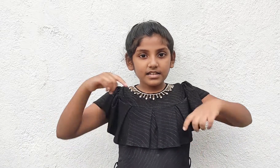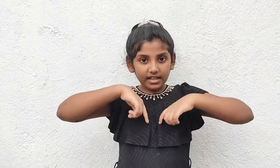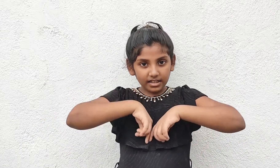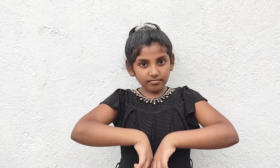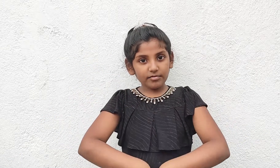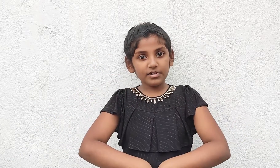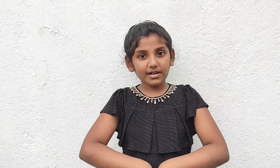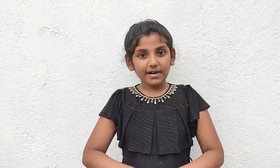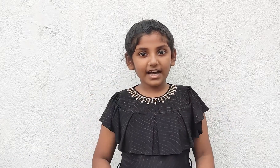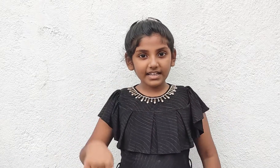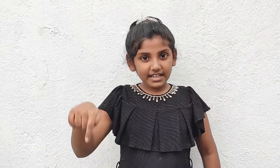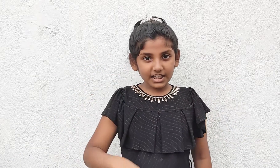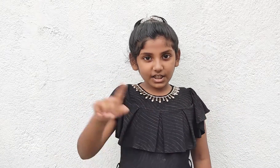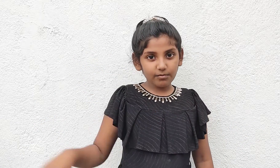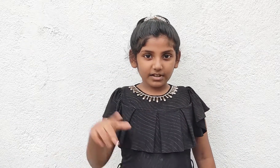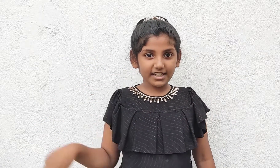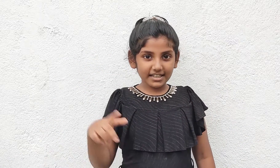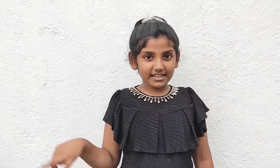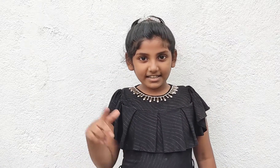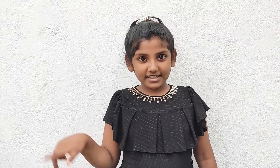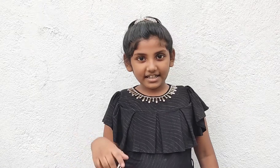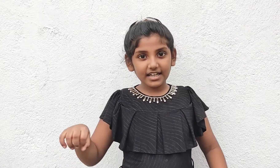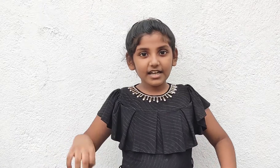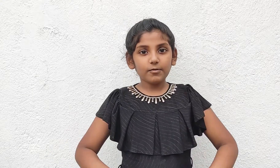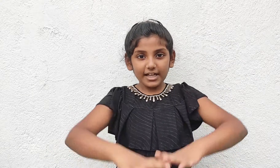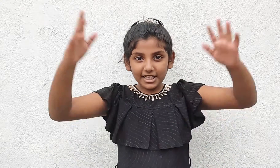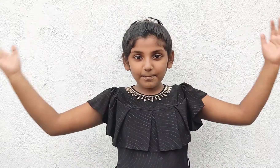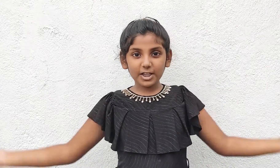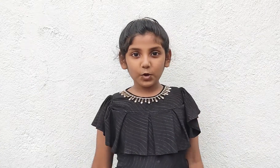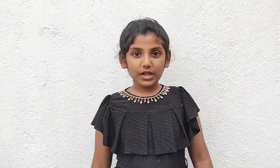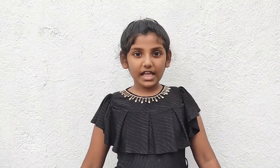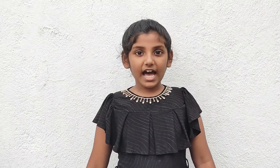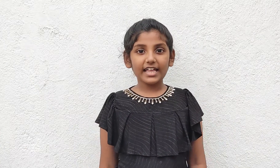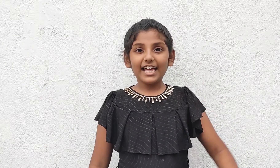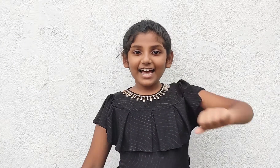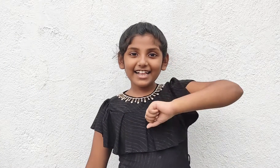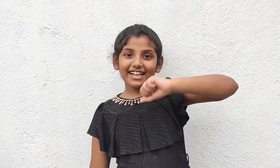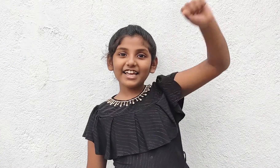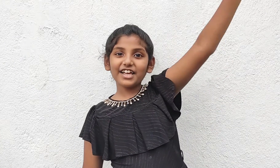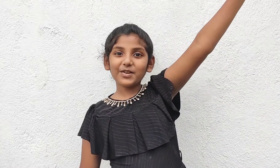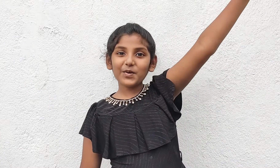தேவன் என் மூலமாய் இந்த உலகத்திற்கு வெளிப்படுகிறார்.